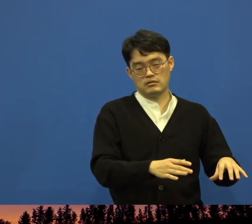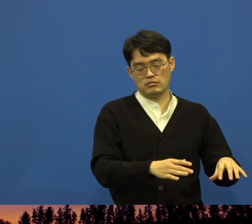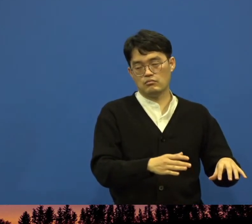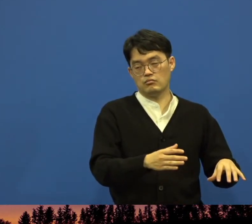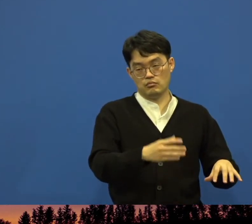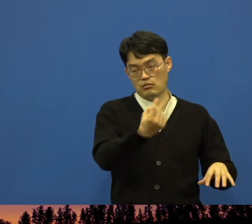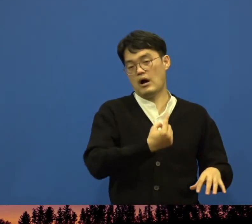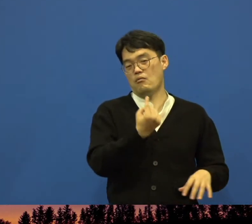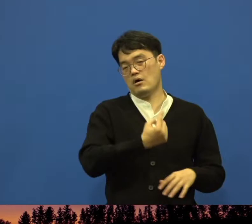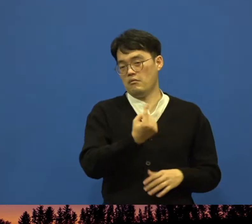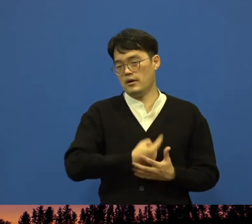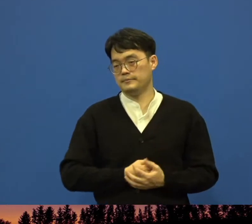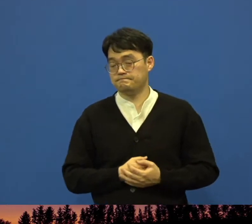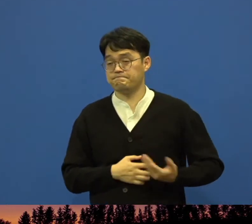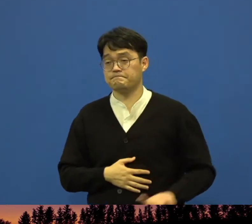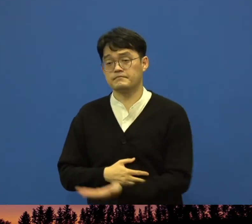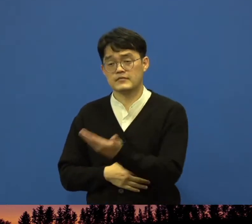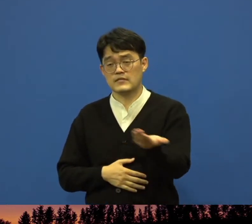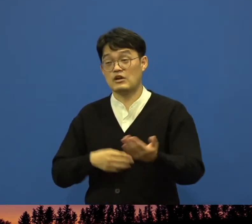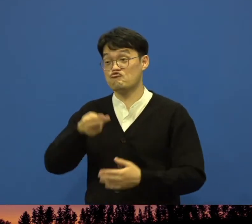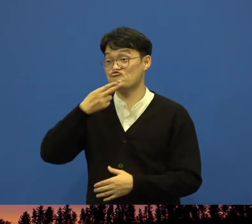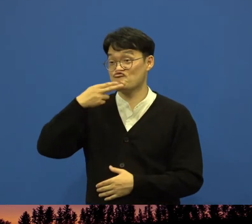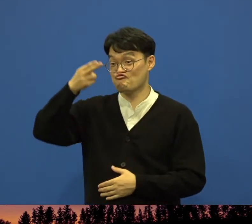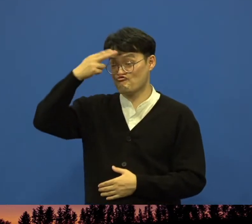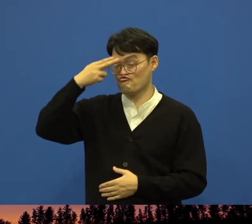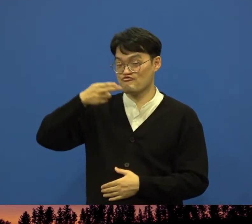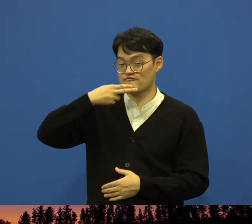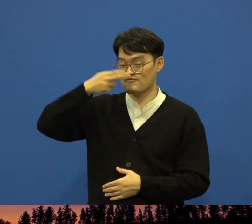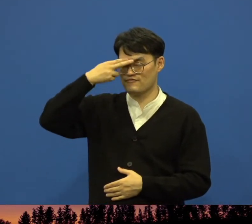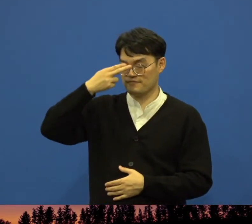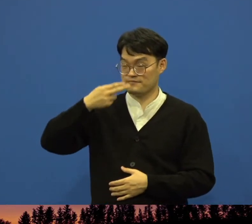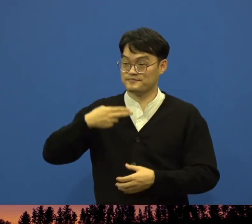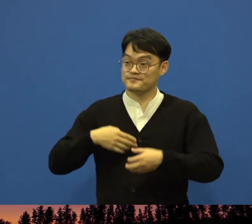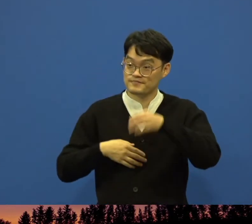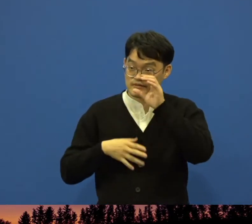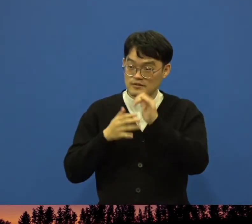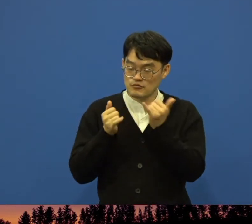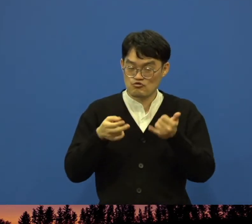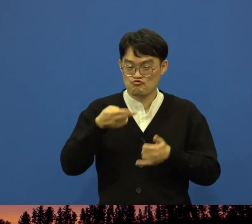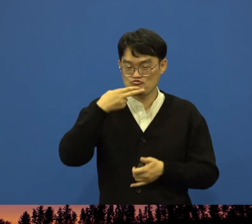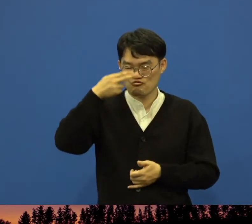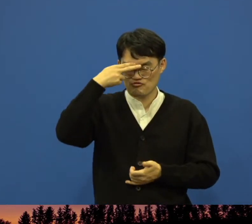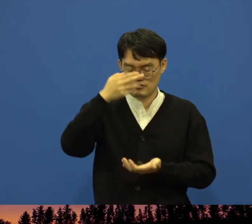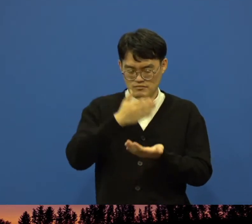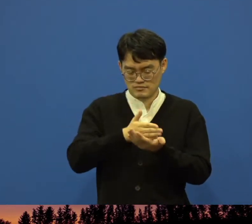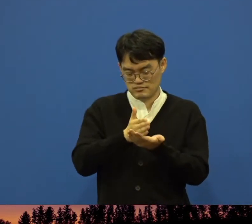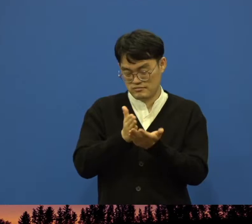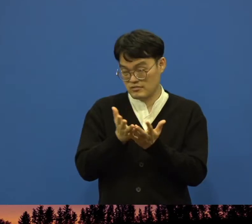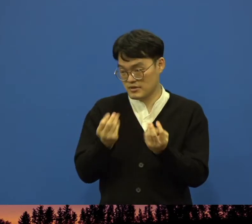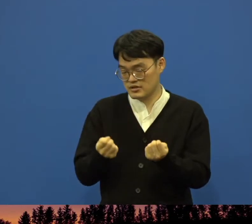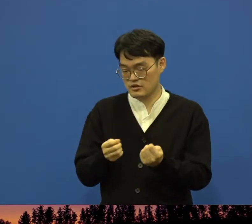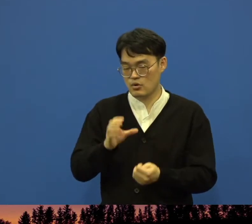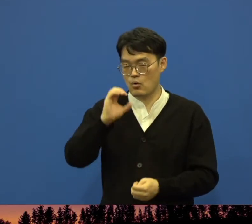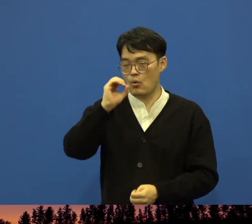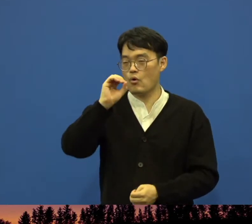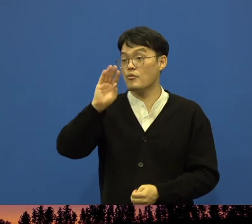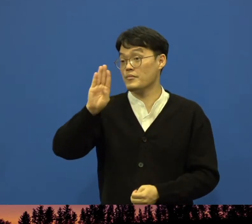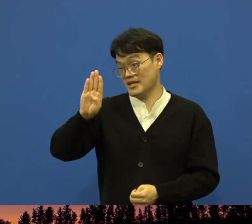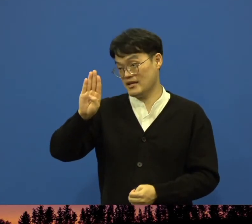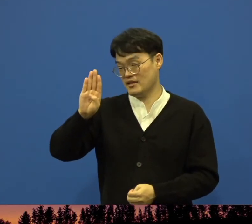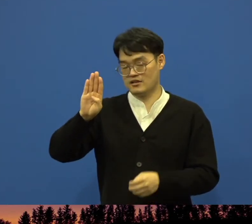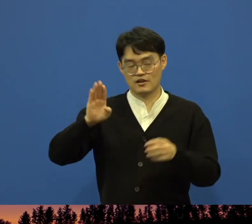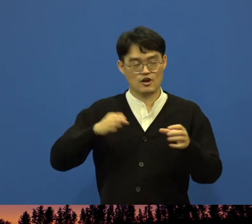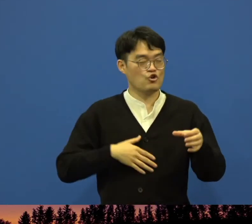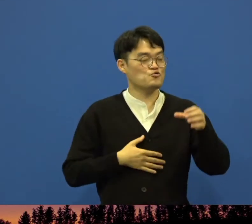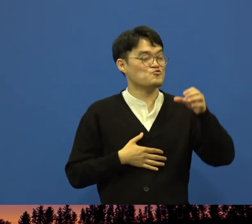그래서 여러분 술을 먹는 사람이 술만 먹는 게 아니라 술의 종류가 다양한 거예요. 맥주 정도 이런